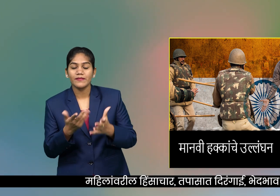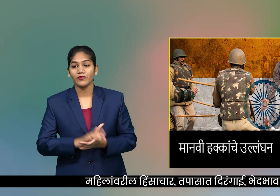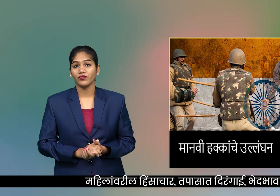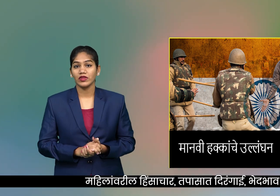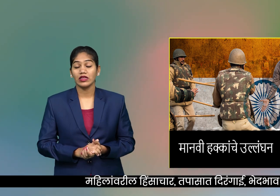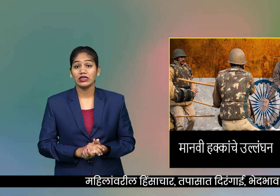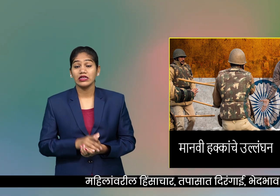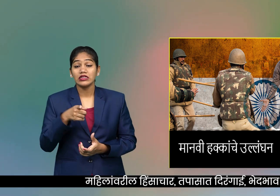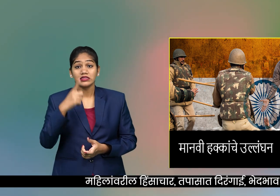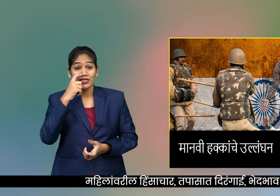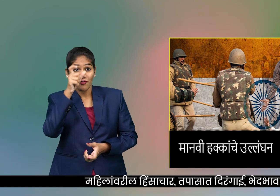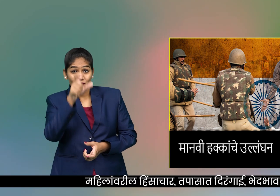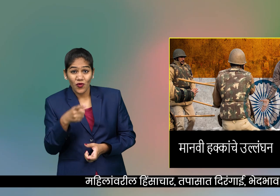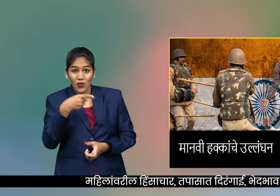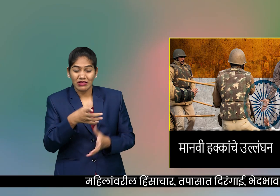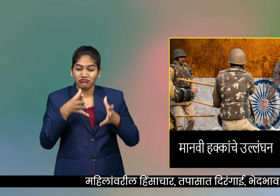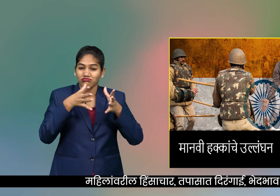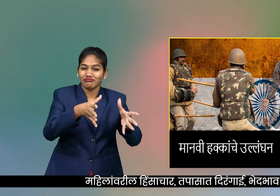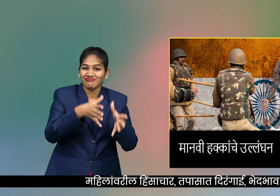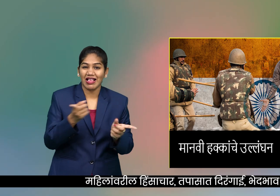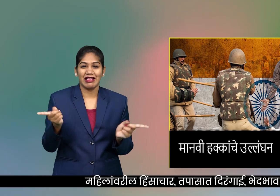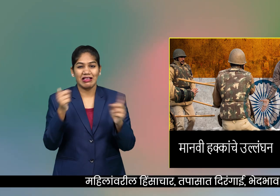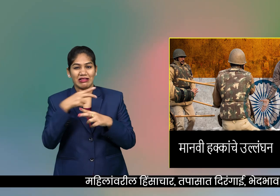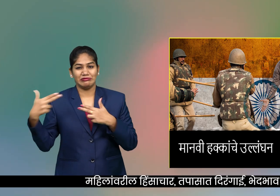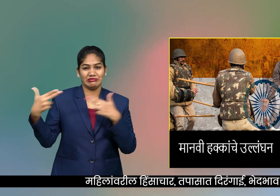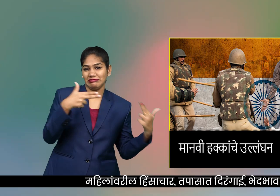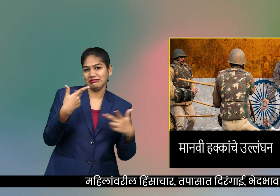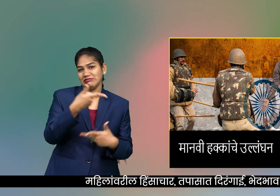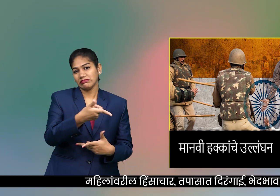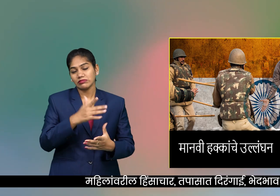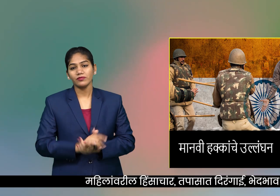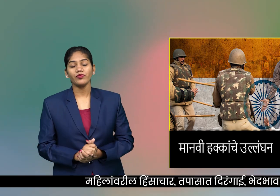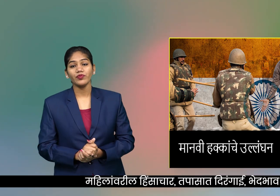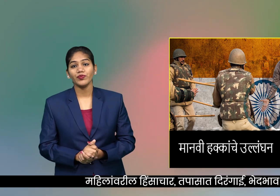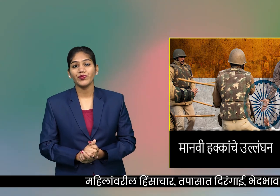महिलांवरील हिंसाचार तपासता दरंगाई, भेदभाव, आशा